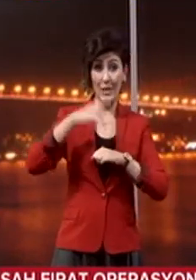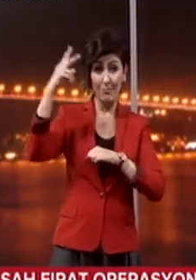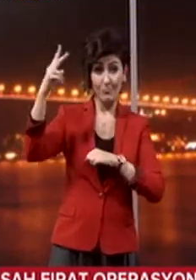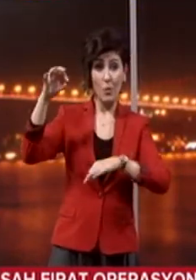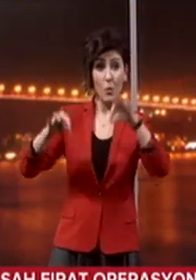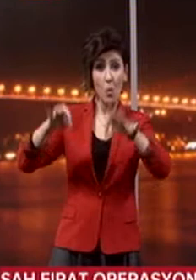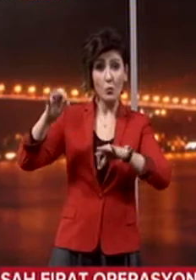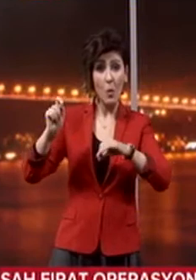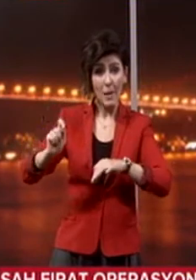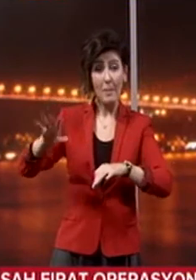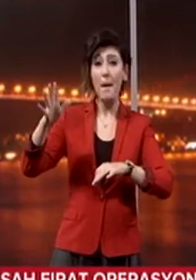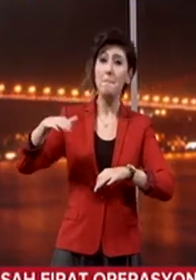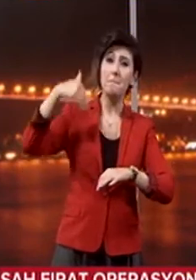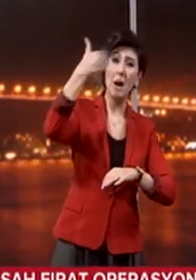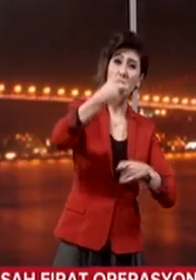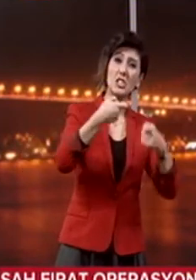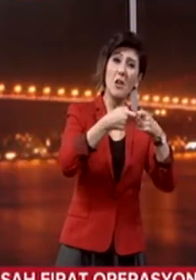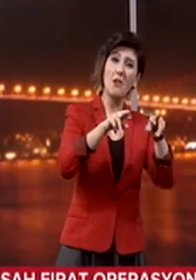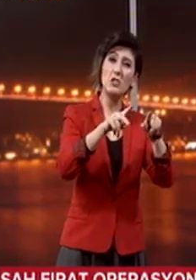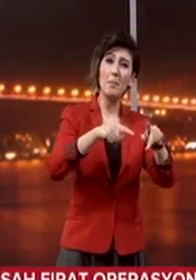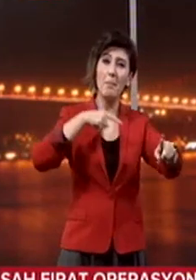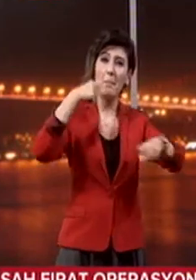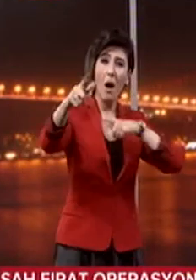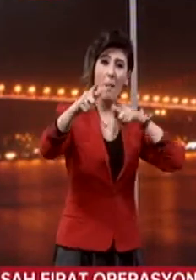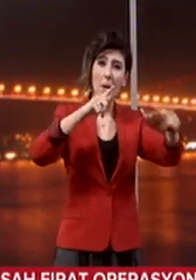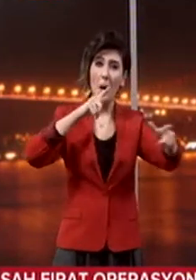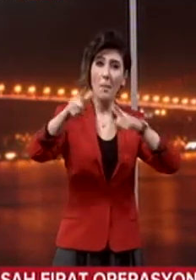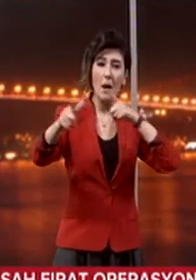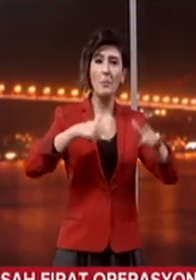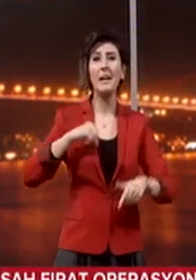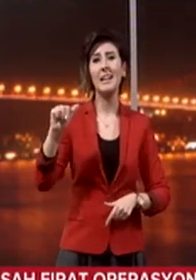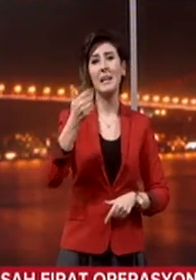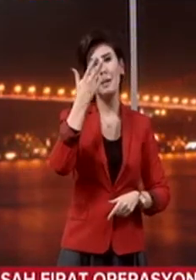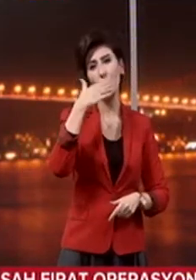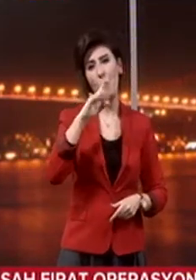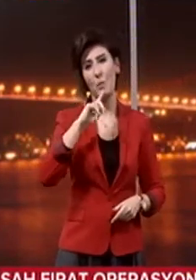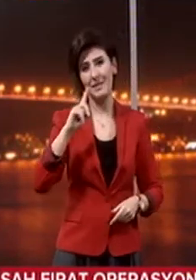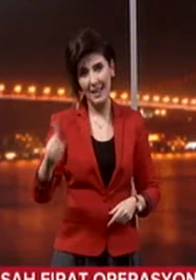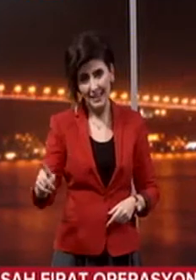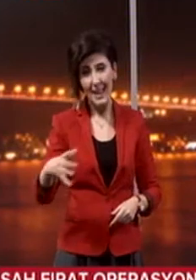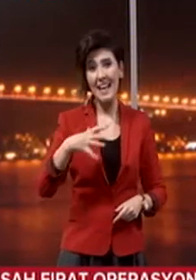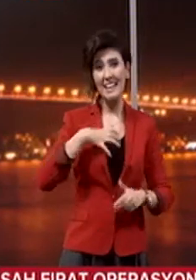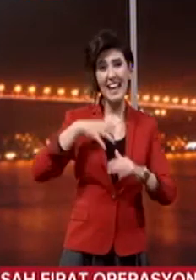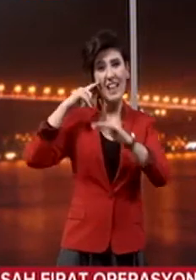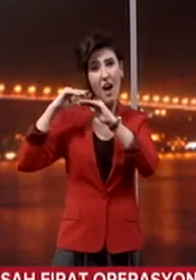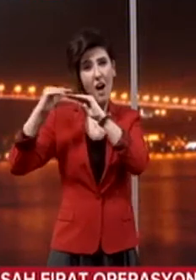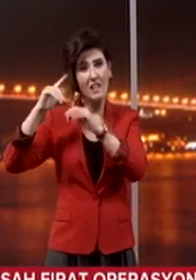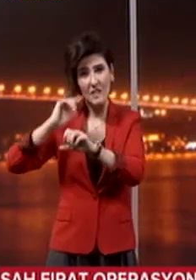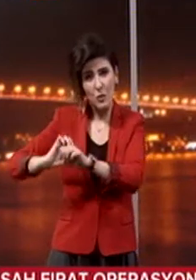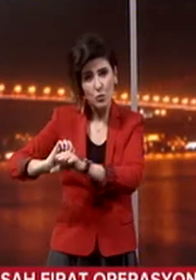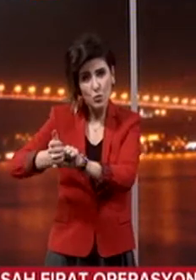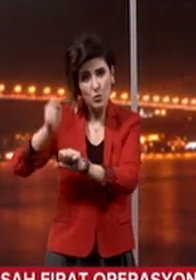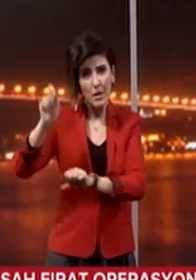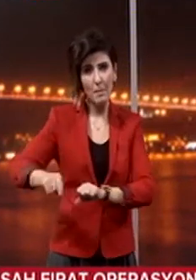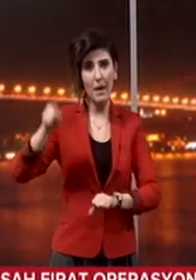edemeyenlerin başkalarına savaş gibi naralar atmasının kıymeti harbiyesi yoktur diyen Davutoğlu, kendi halkına zulüm eden bir